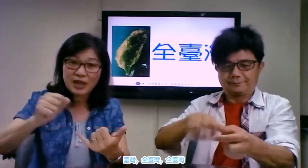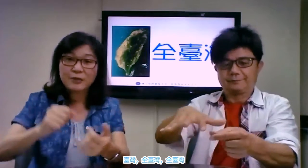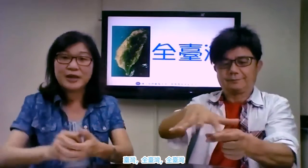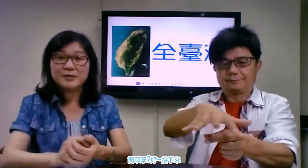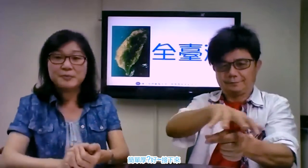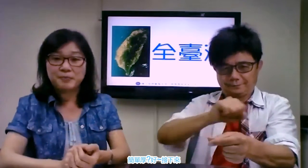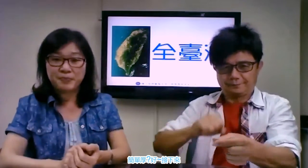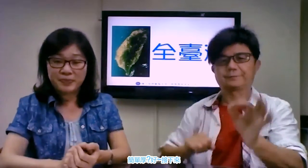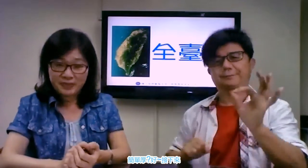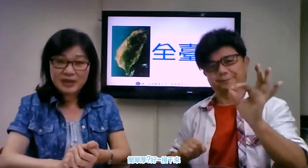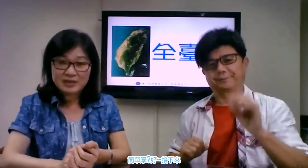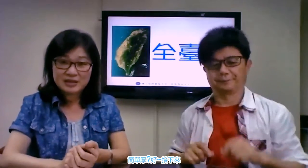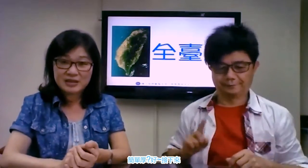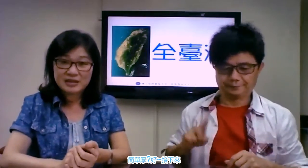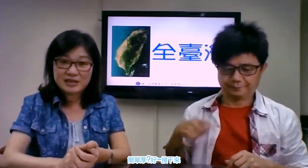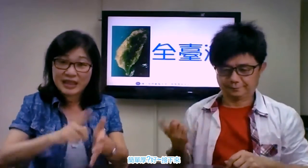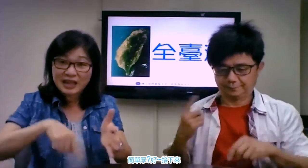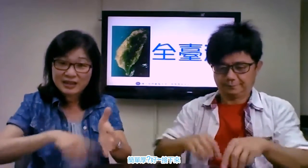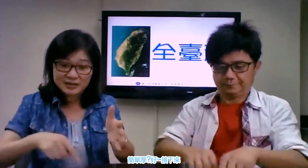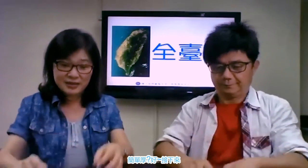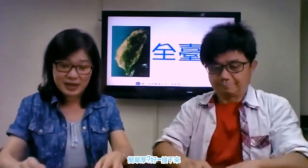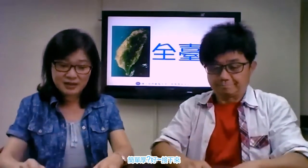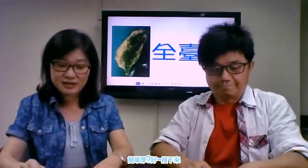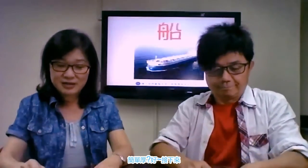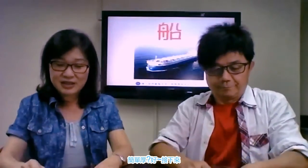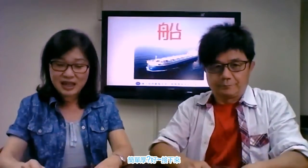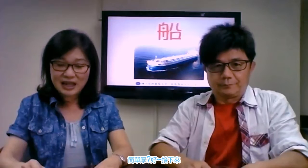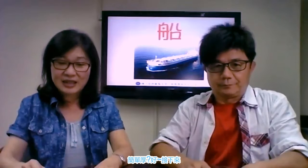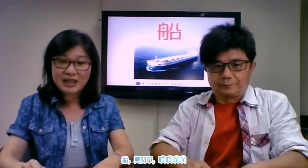湾，是简单哈。好，接下来，